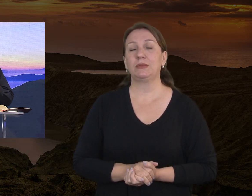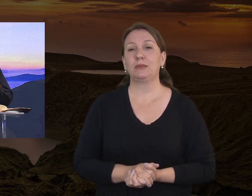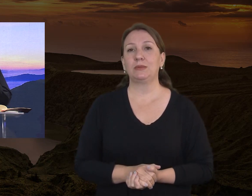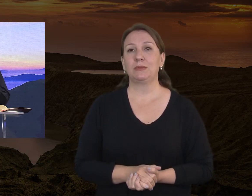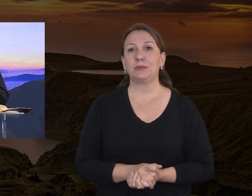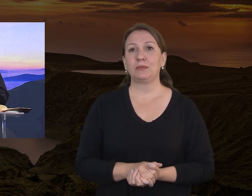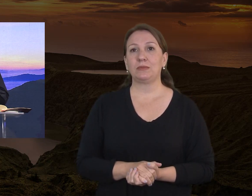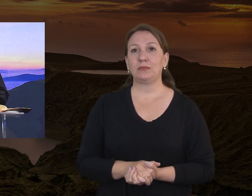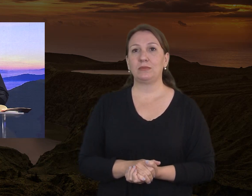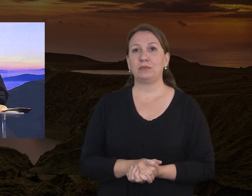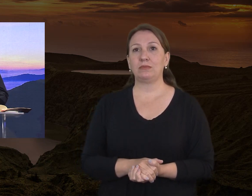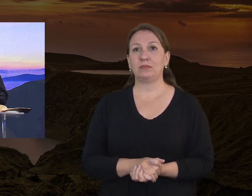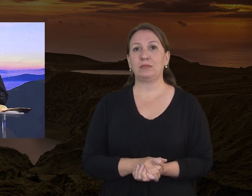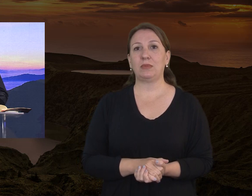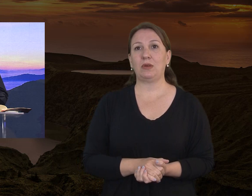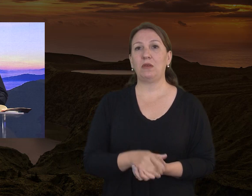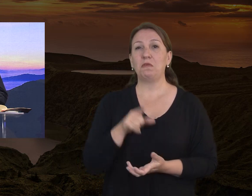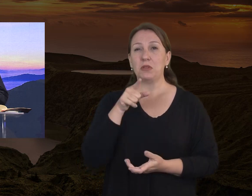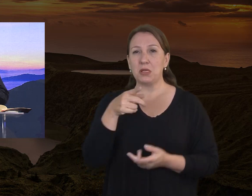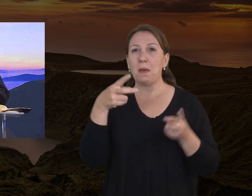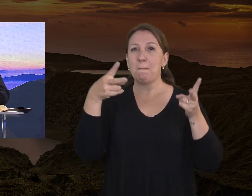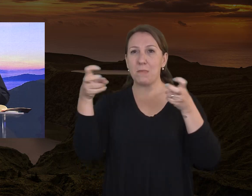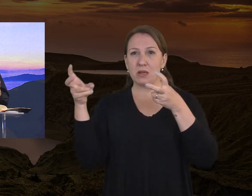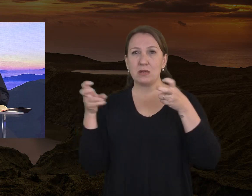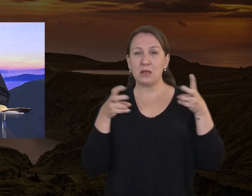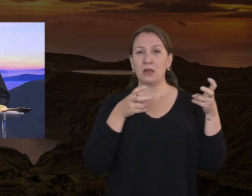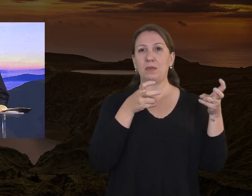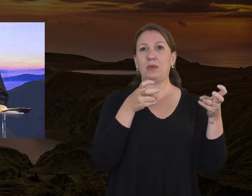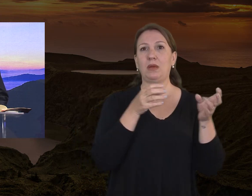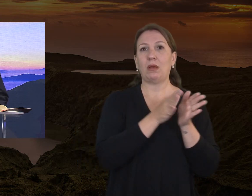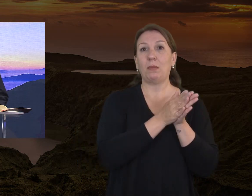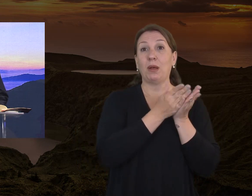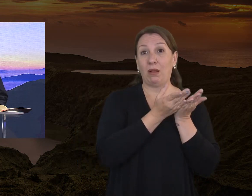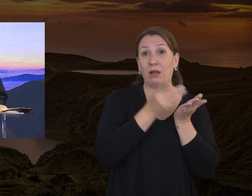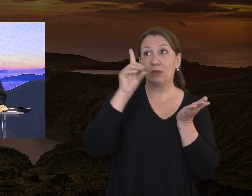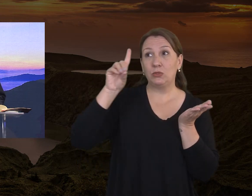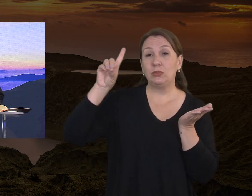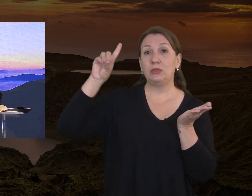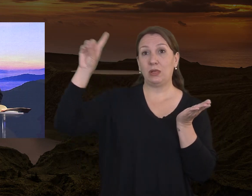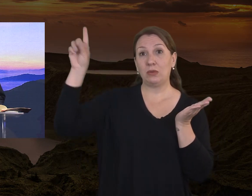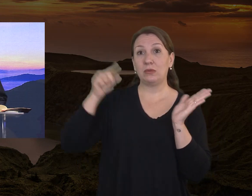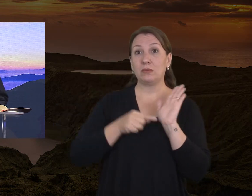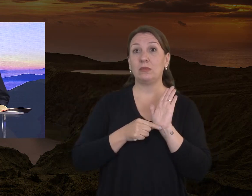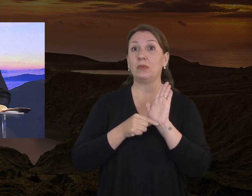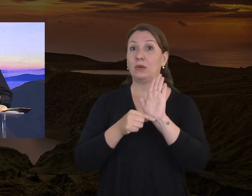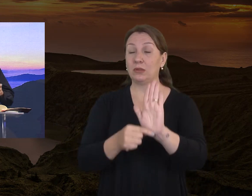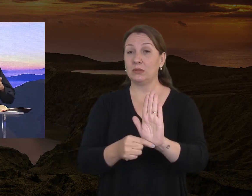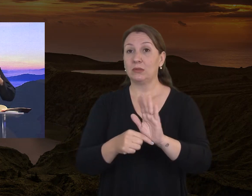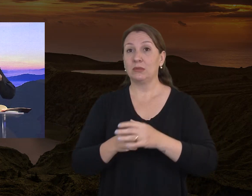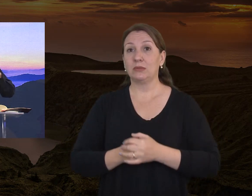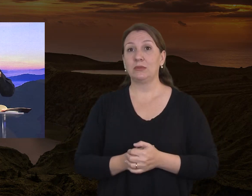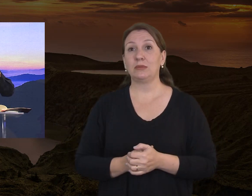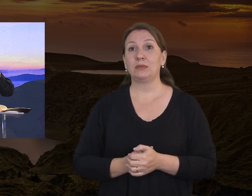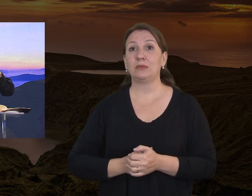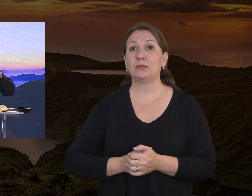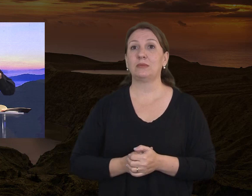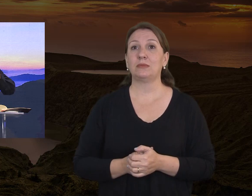se vocês conseguiram perceber em toda a palavra que nós temos falado até então,